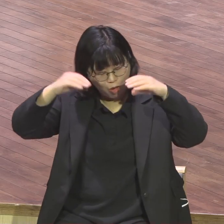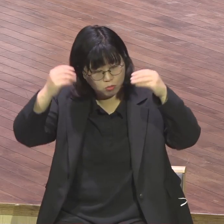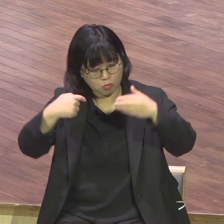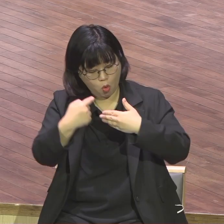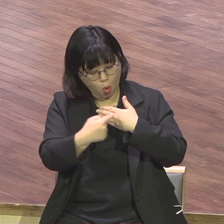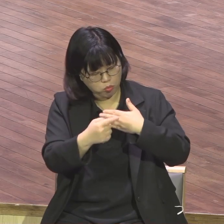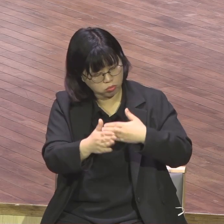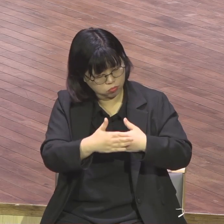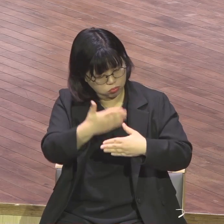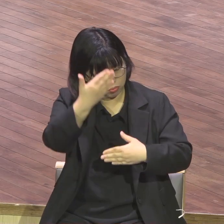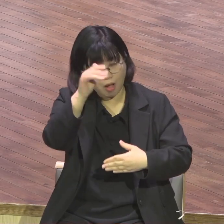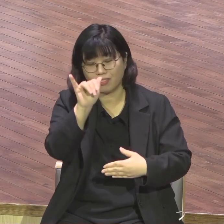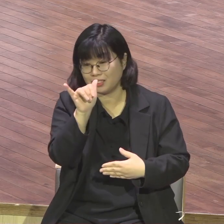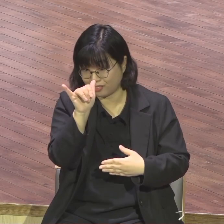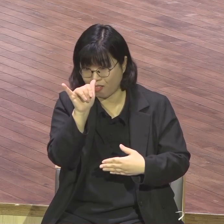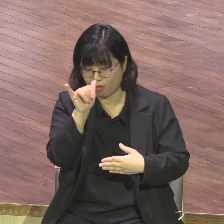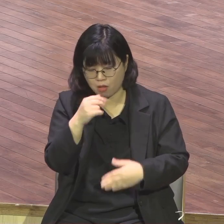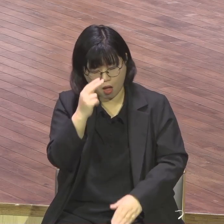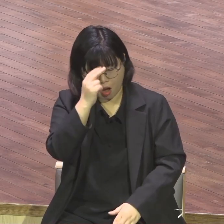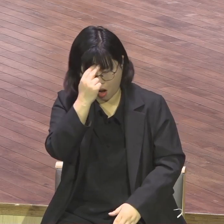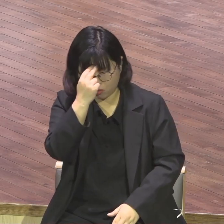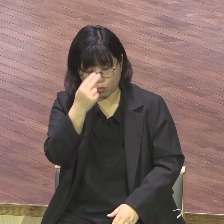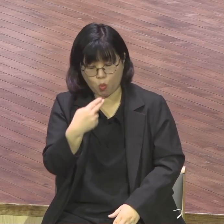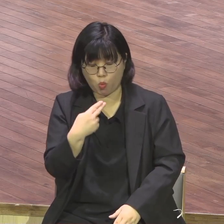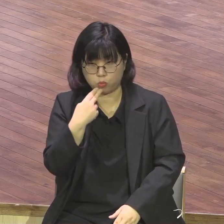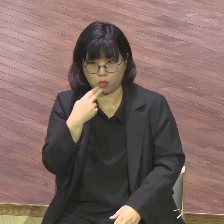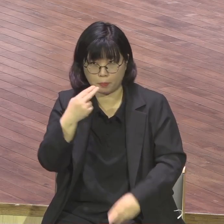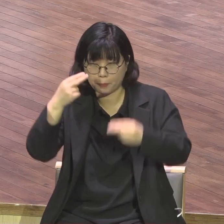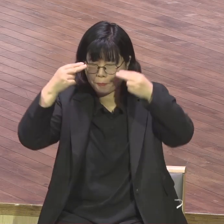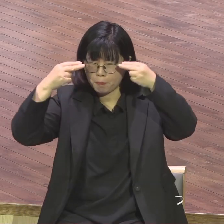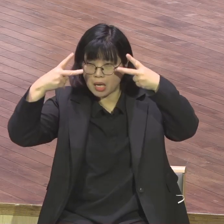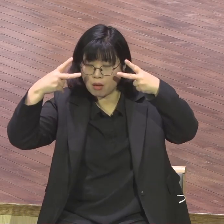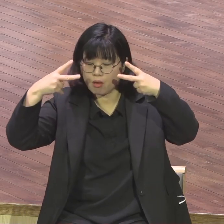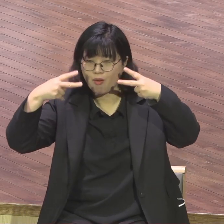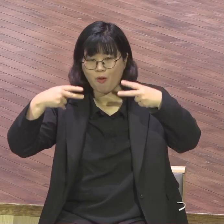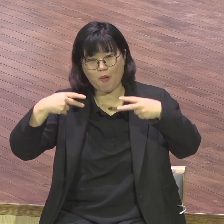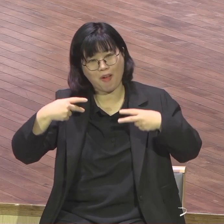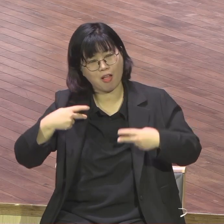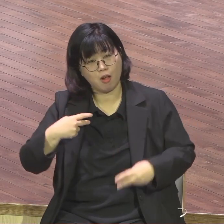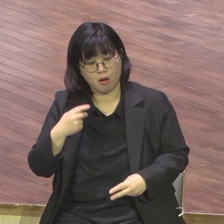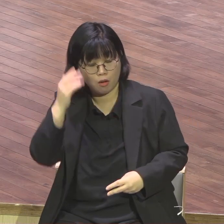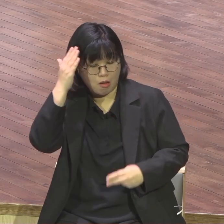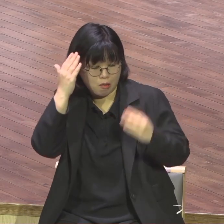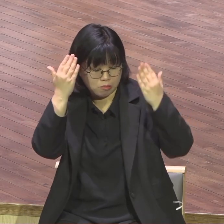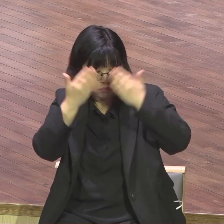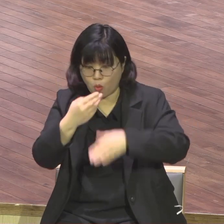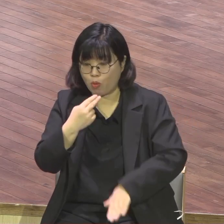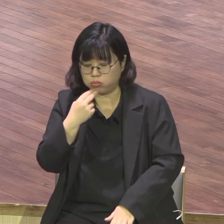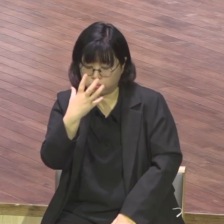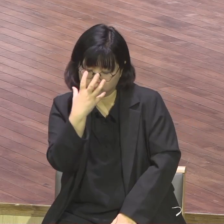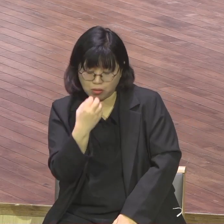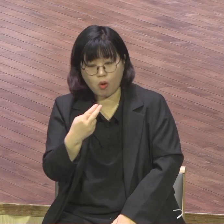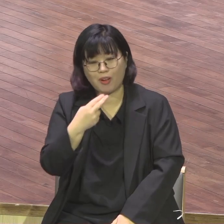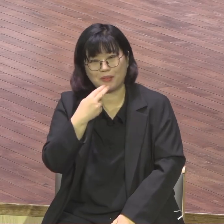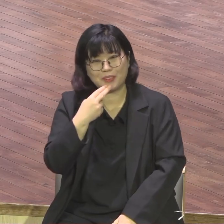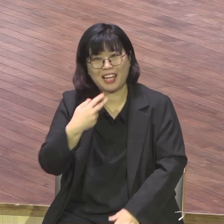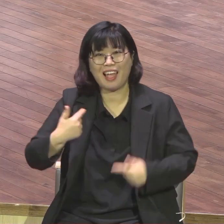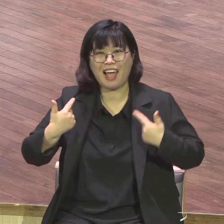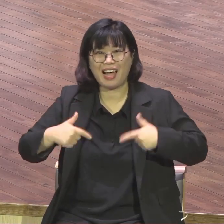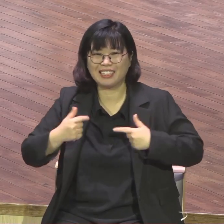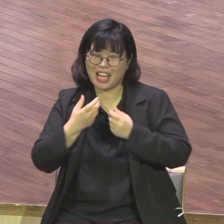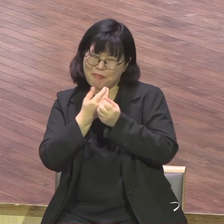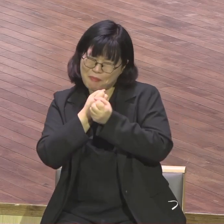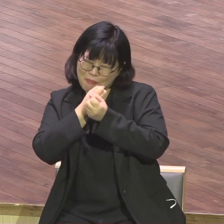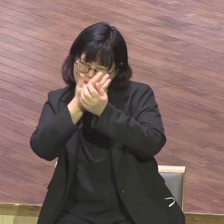보여요. 근심이 없고 그림자가 안 보여요. 늘 밝고 늘 눈이